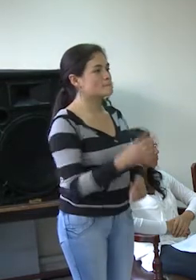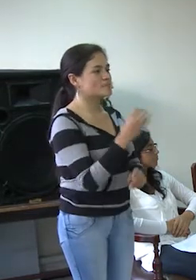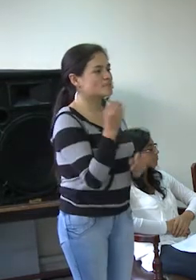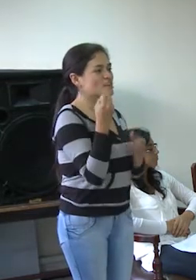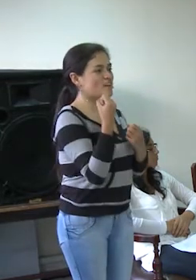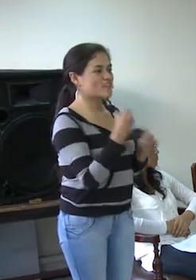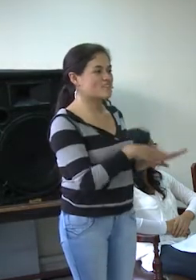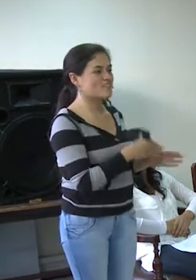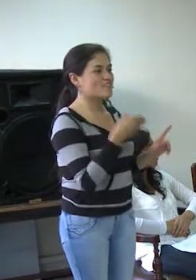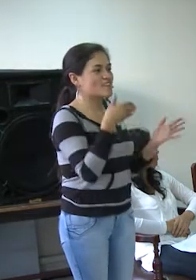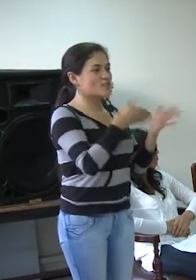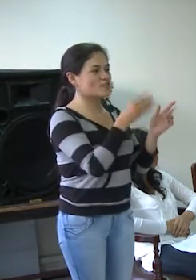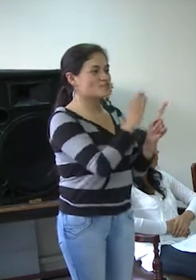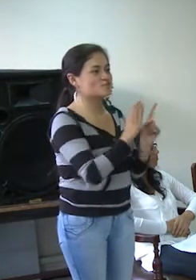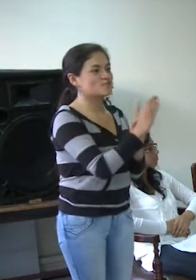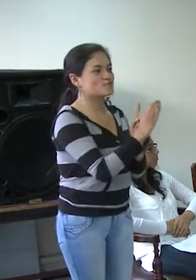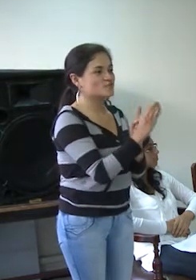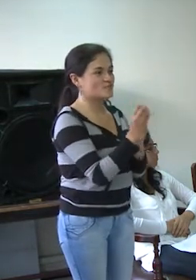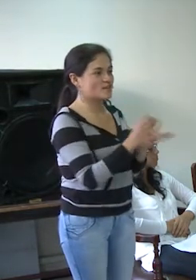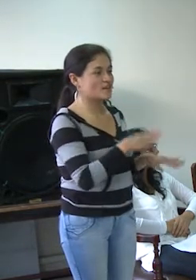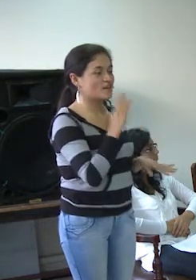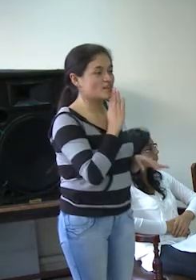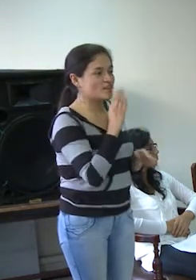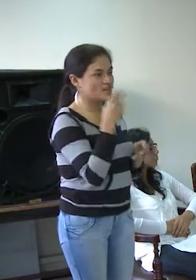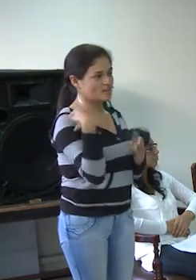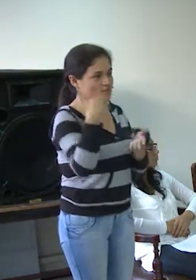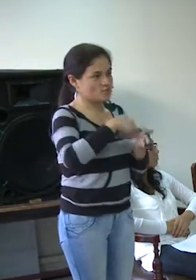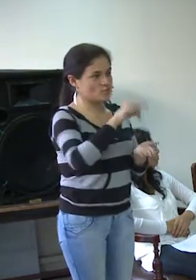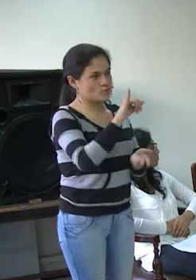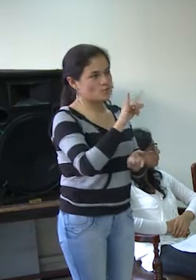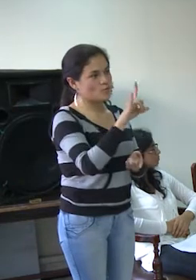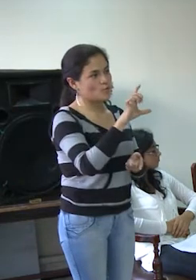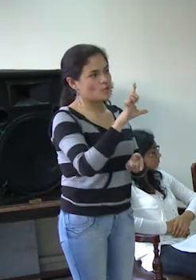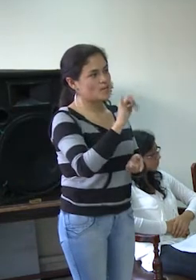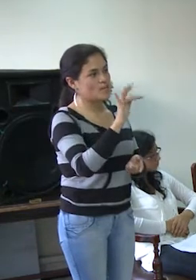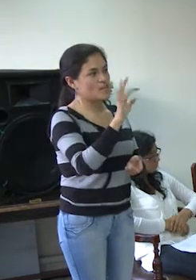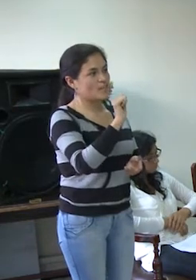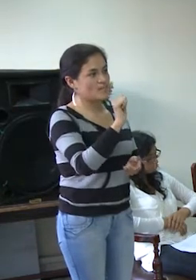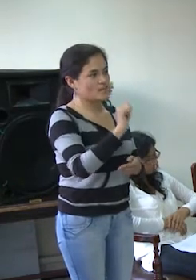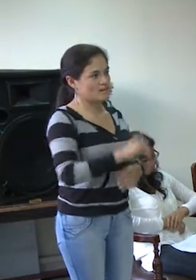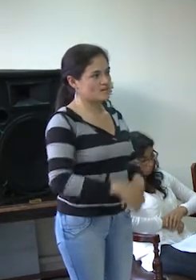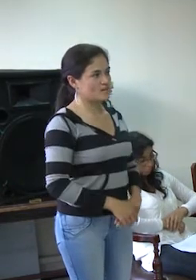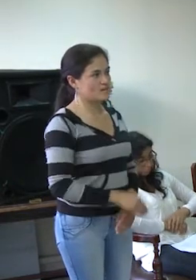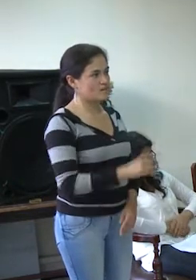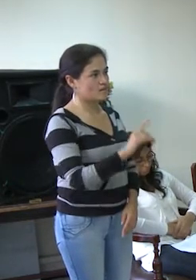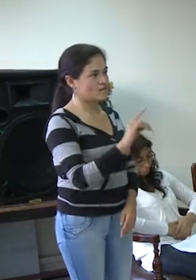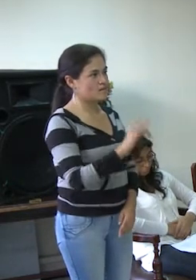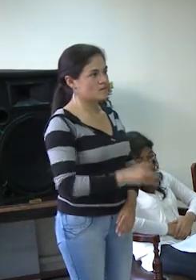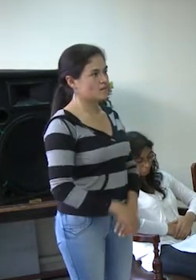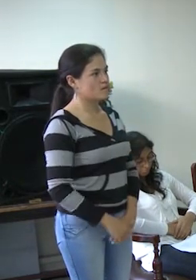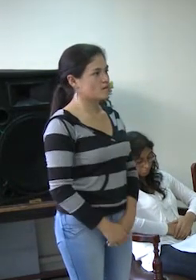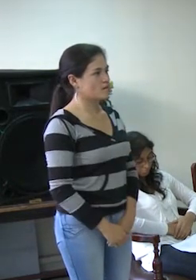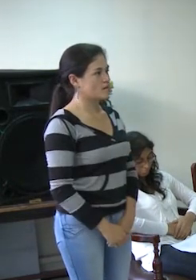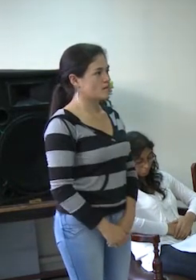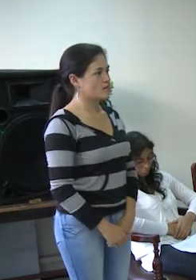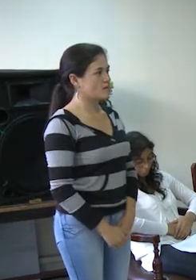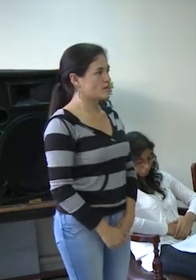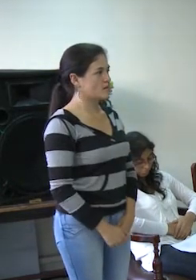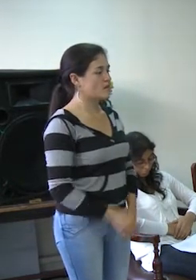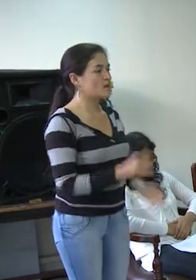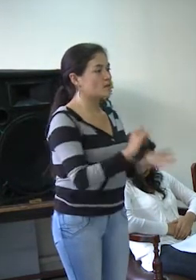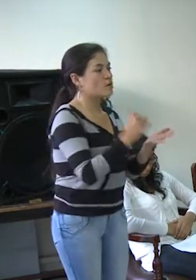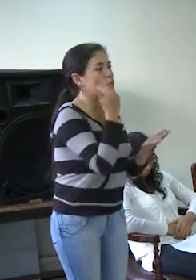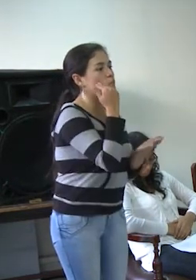a su lenguaje. Julieta Kirkwood. Escribía la maestra Julieta Kirkwood, fundadora del movimiento